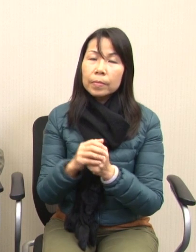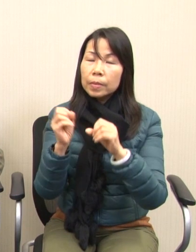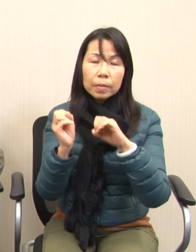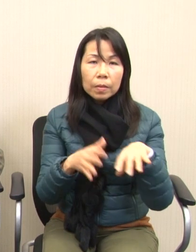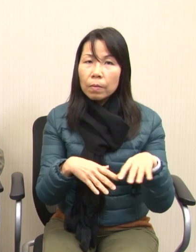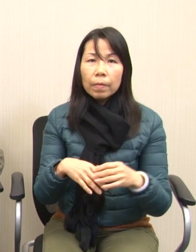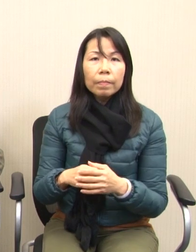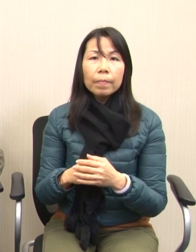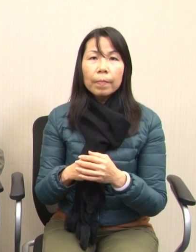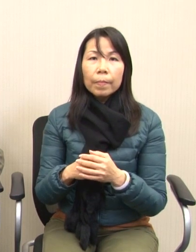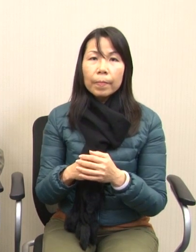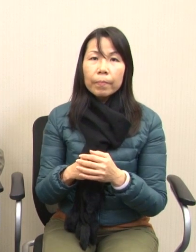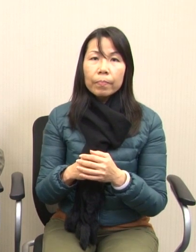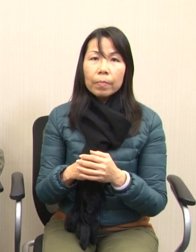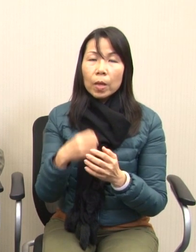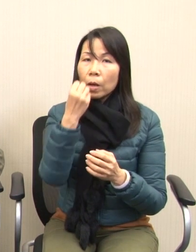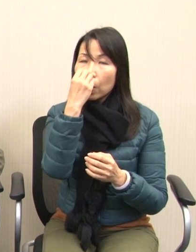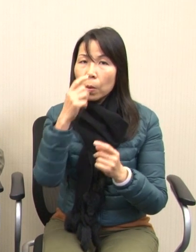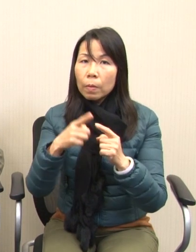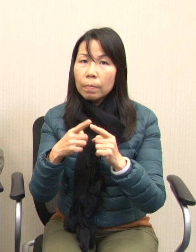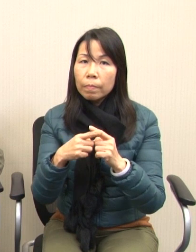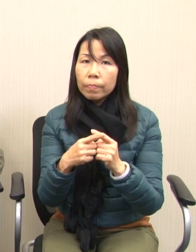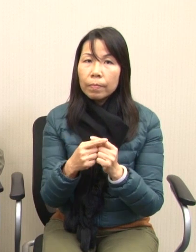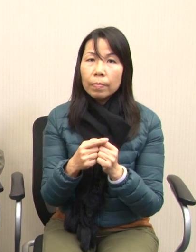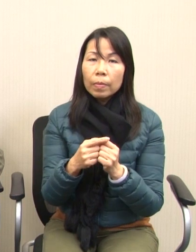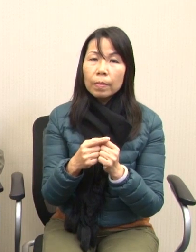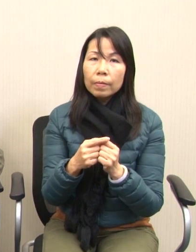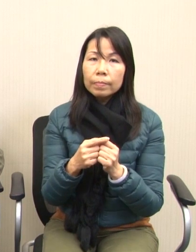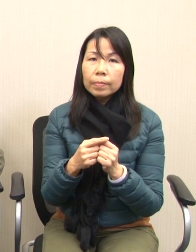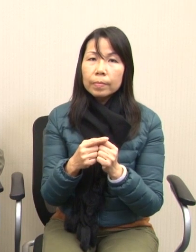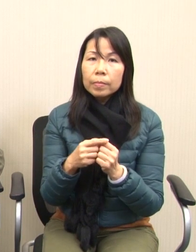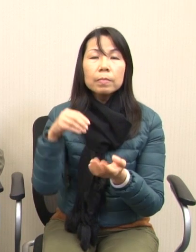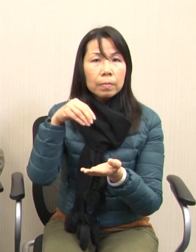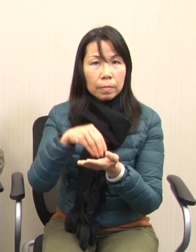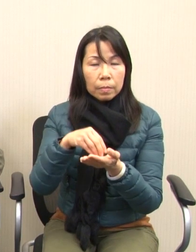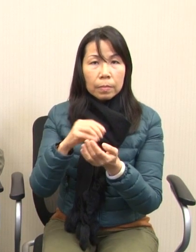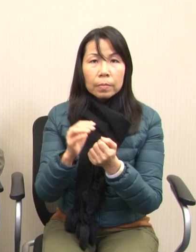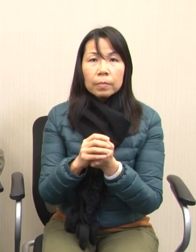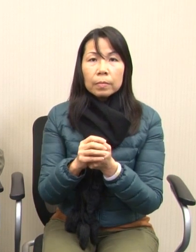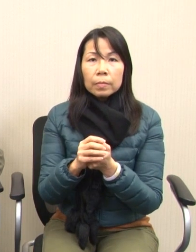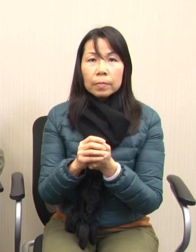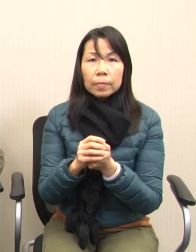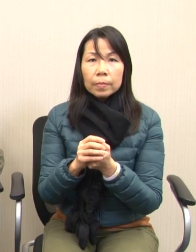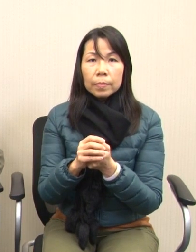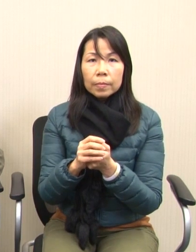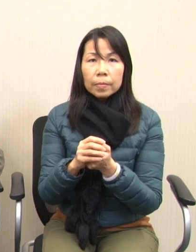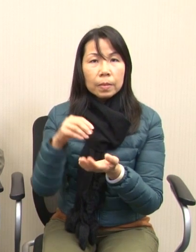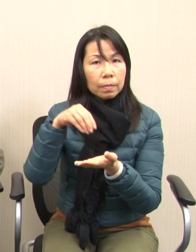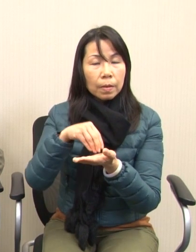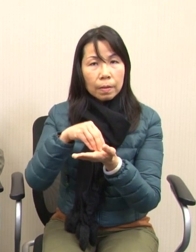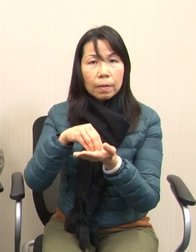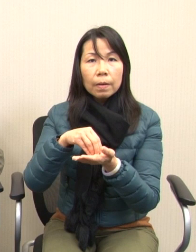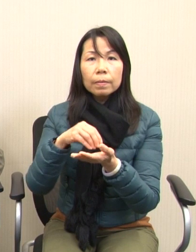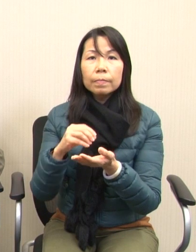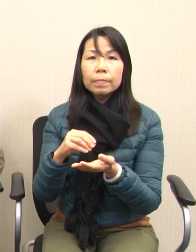人。我香港人，你係絕對、絕對、絕對、絕